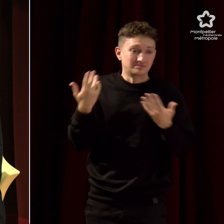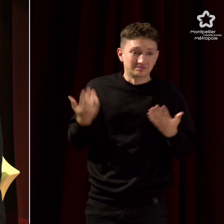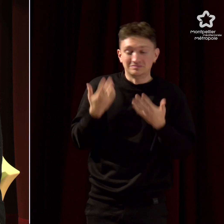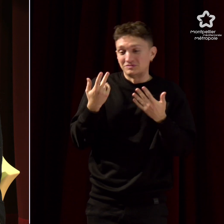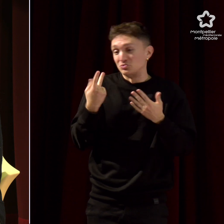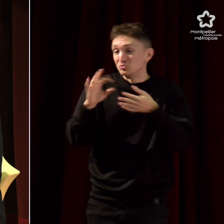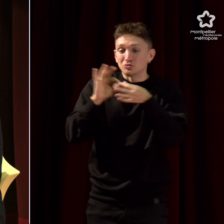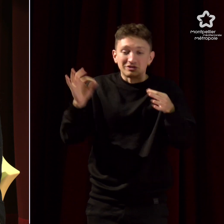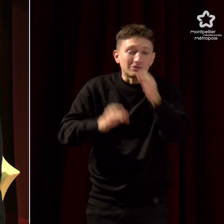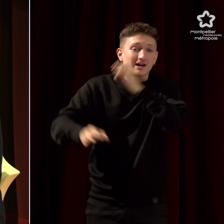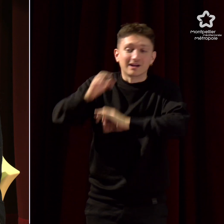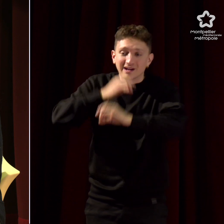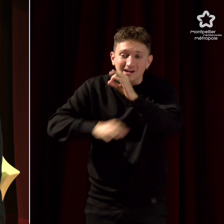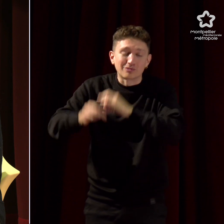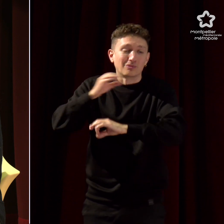une